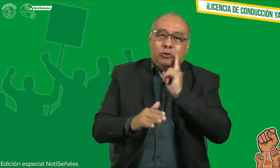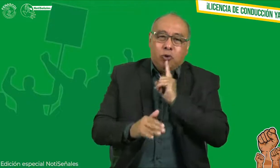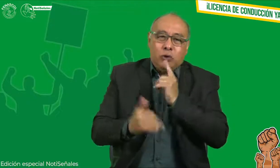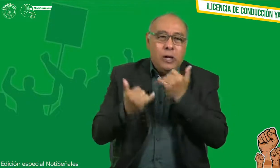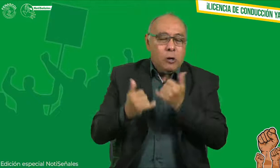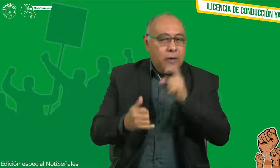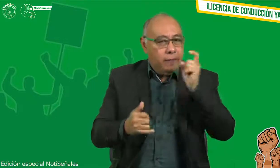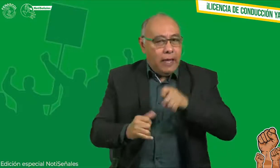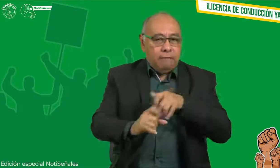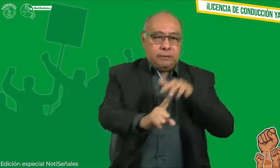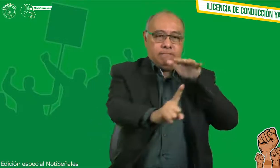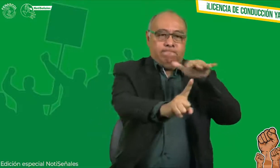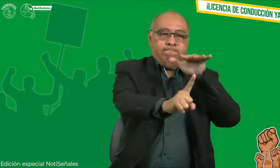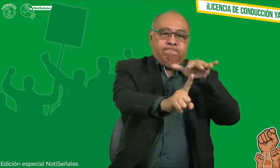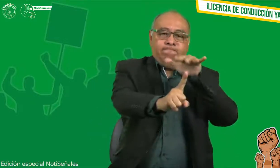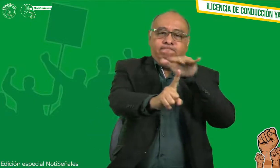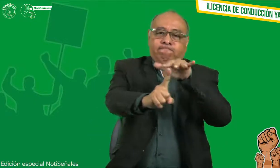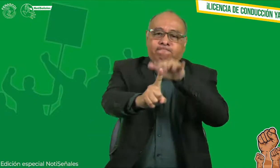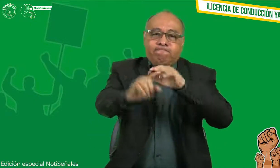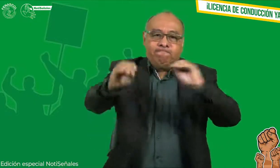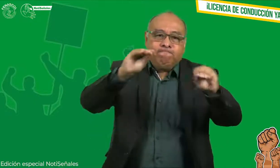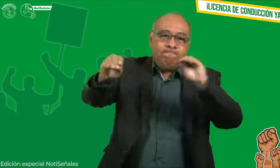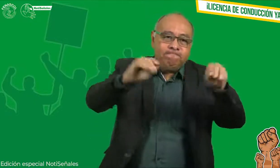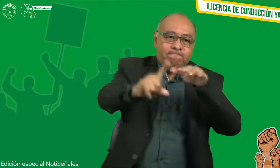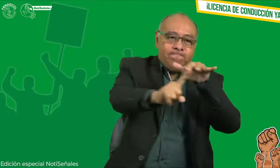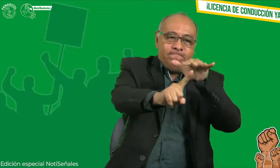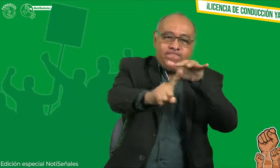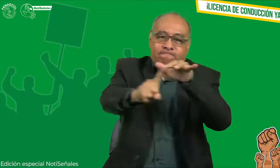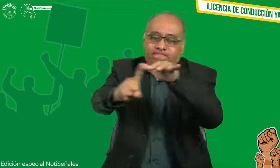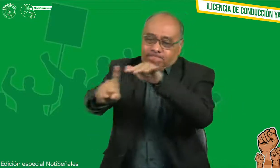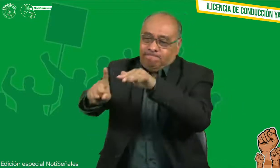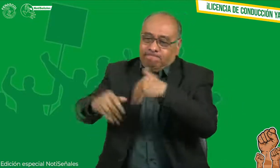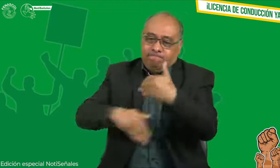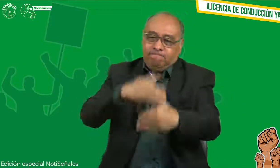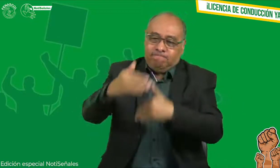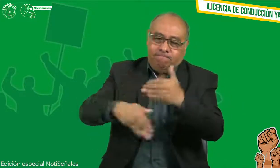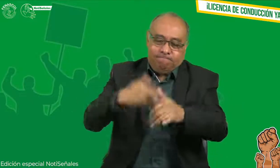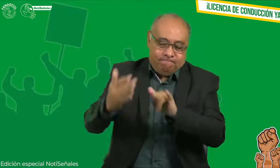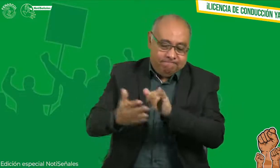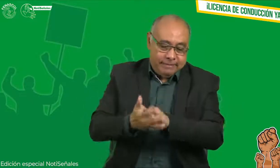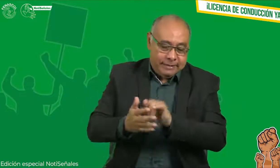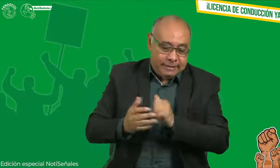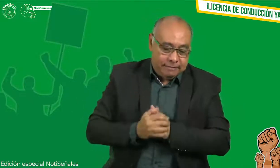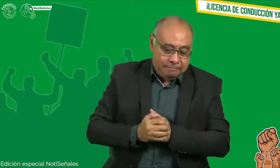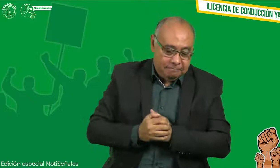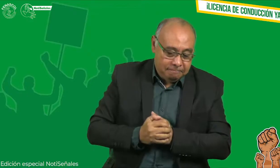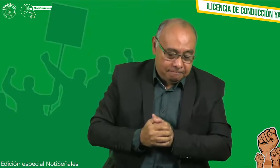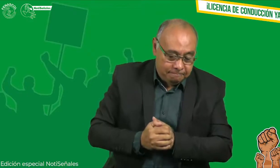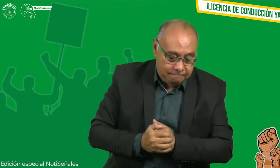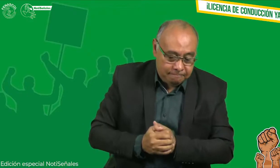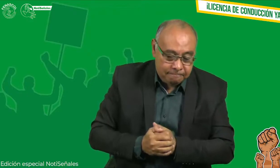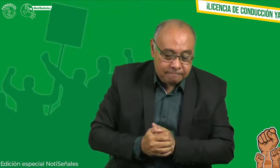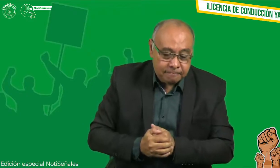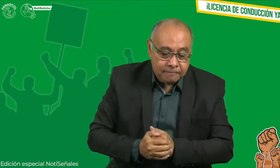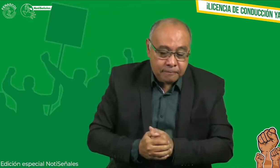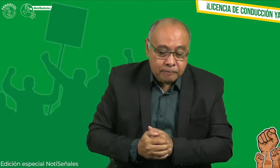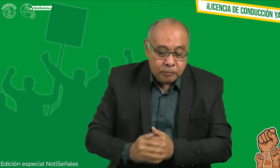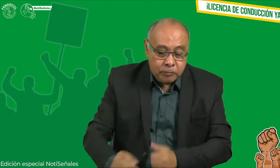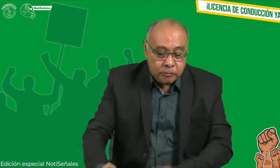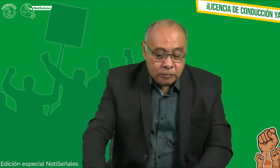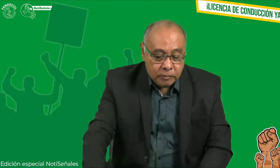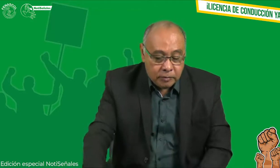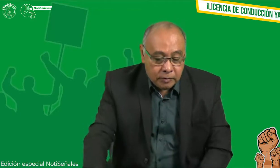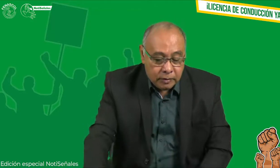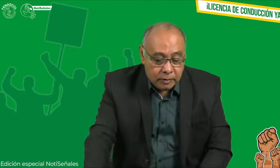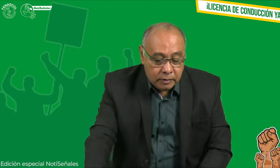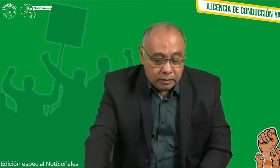tienen que hacer esta clase de ajustes lo más pronto posible. ¿Qué viene ahora? hacer la incidencia en esta